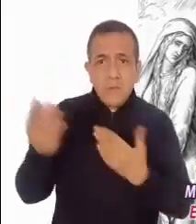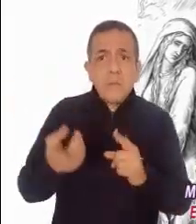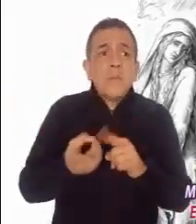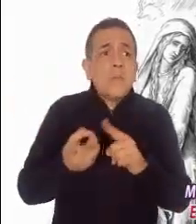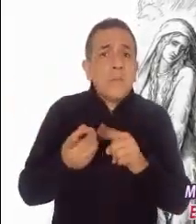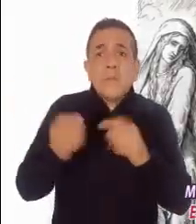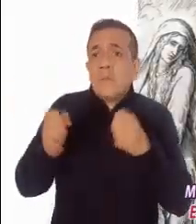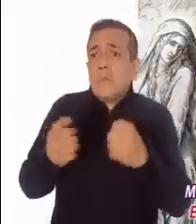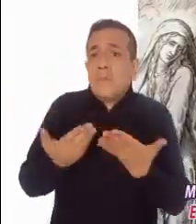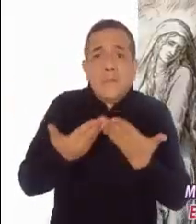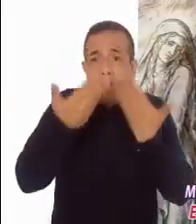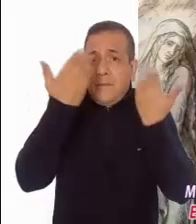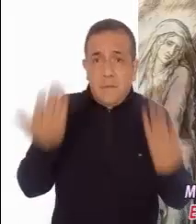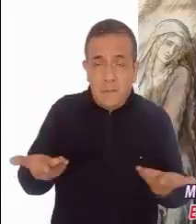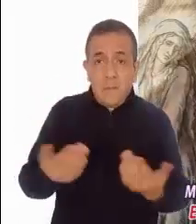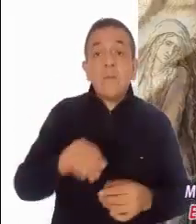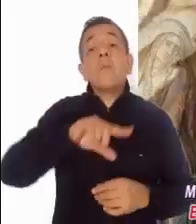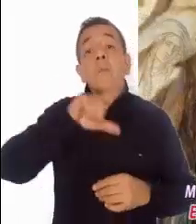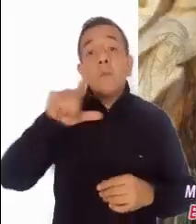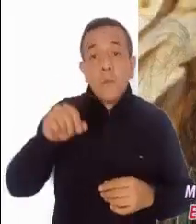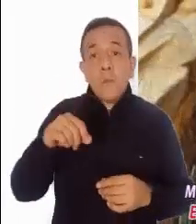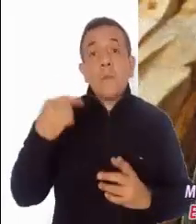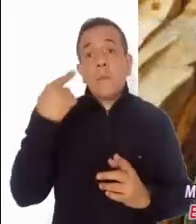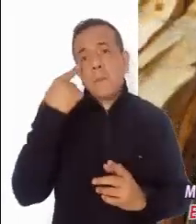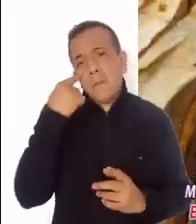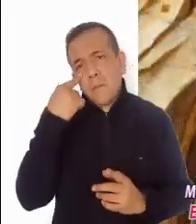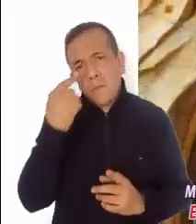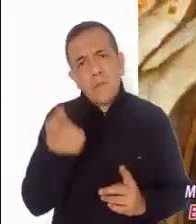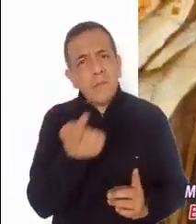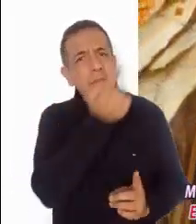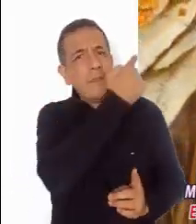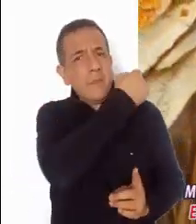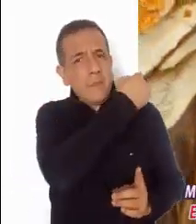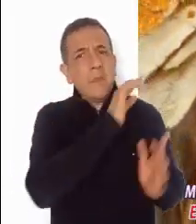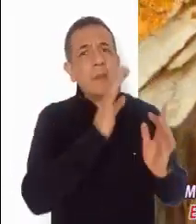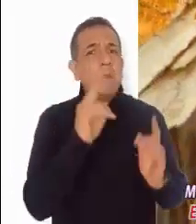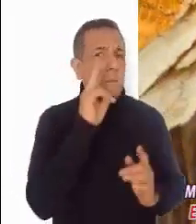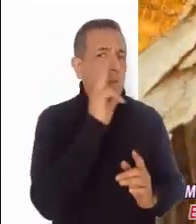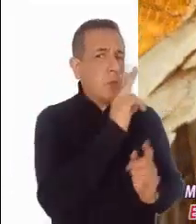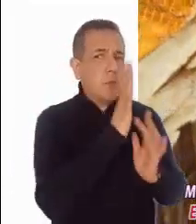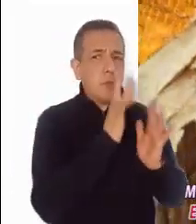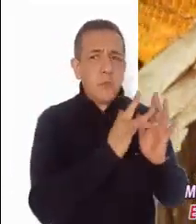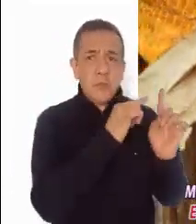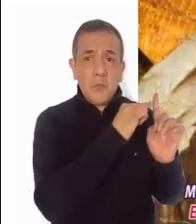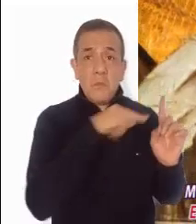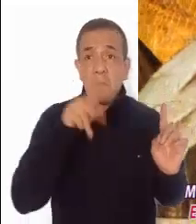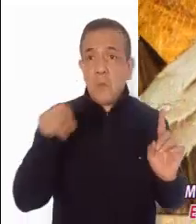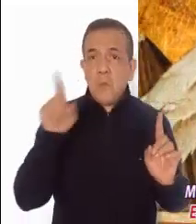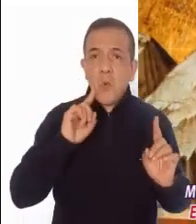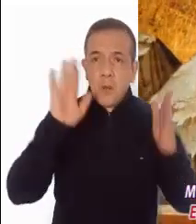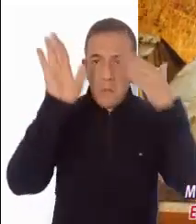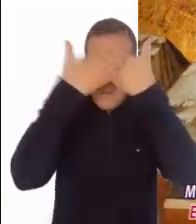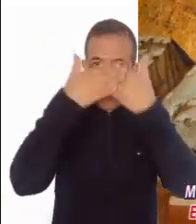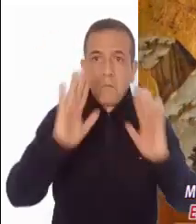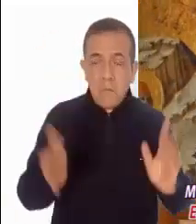dónde lo habrán puesto. Dicho esto, miró hacia atrás y vio a Jesús de pie, pero no sabía que era Jesús.